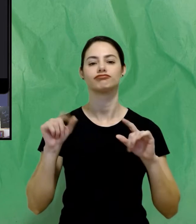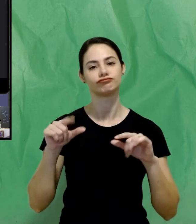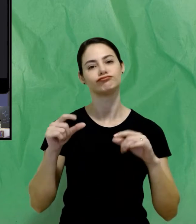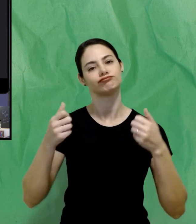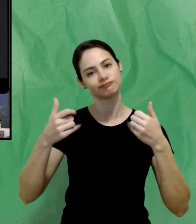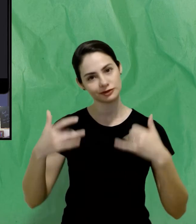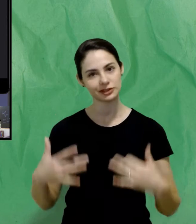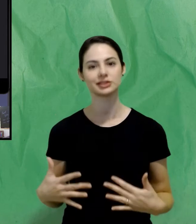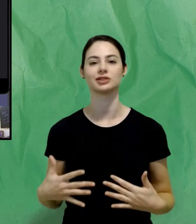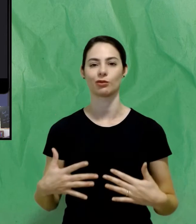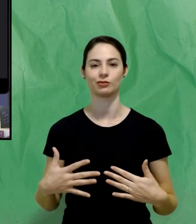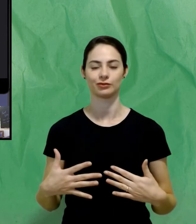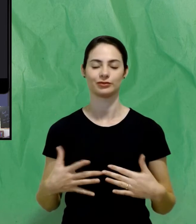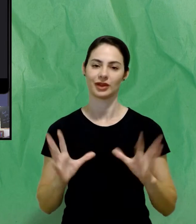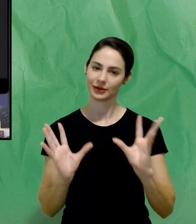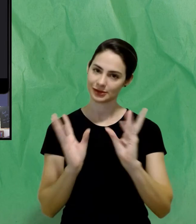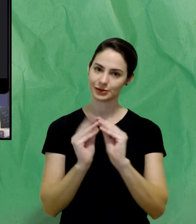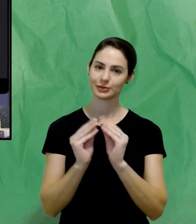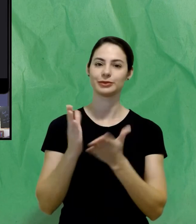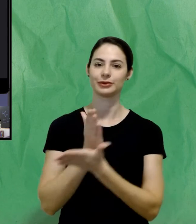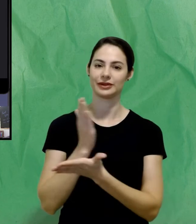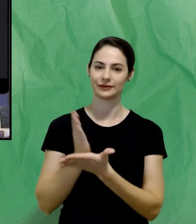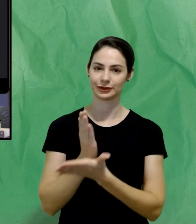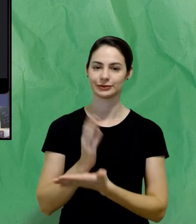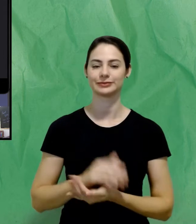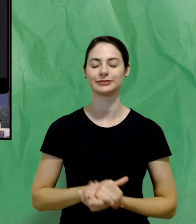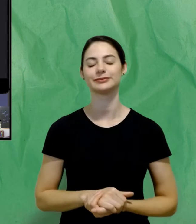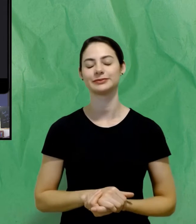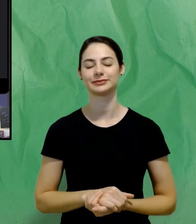aqui, né, que é o resumo do livro.